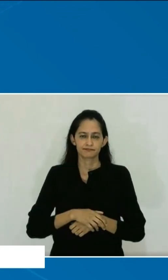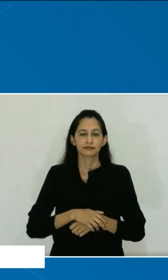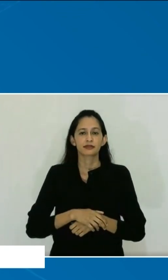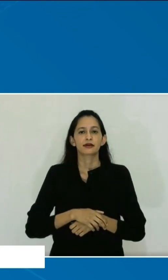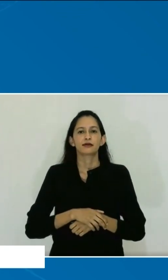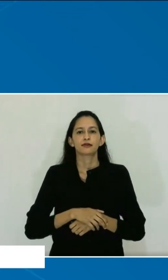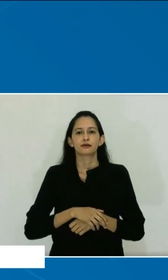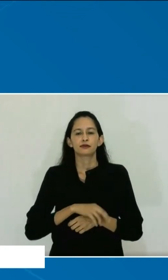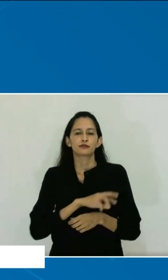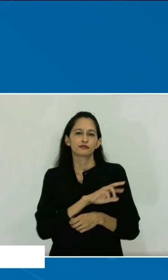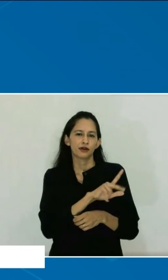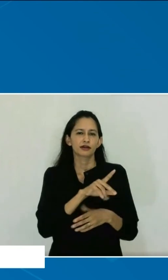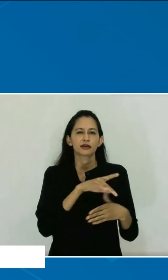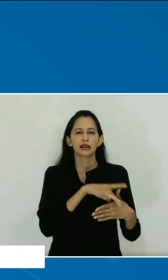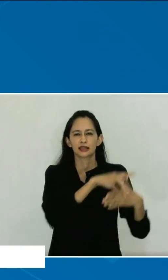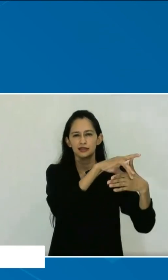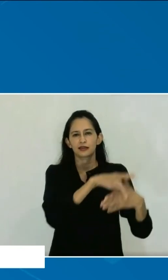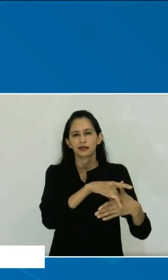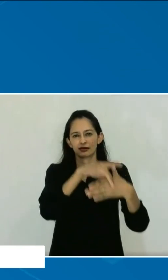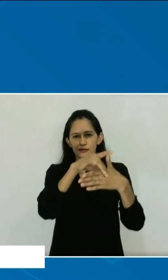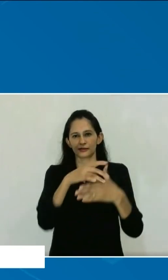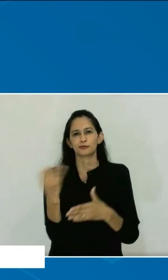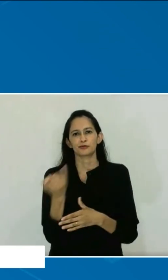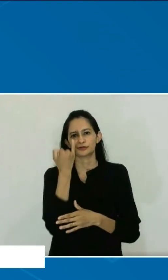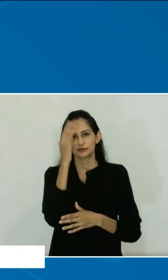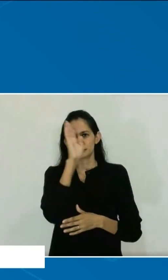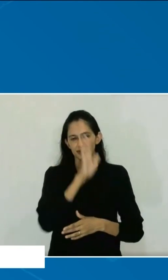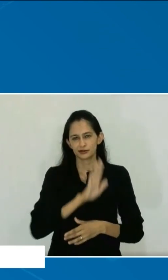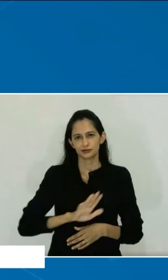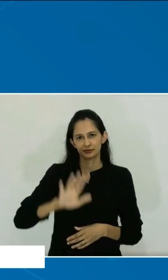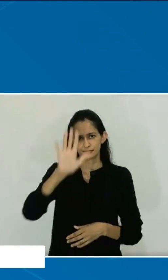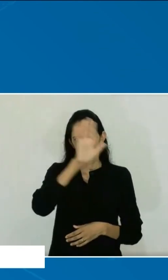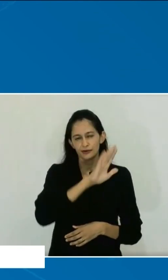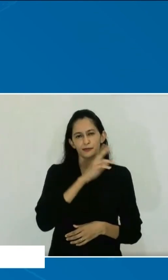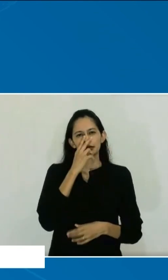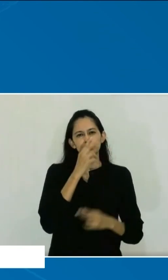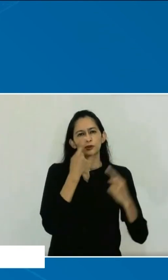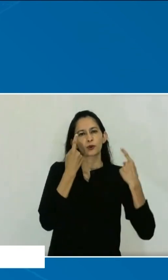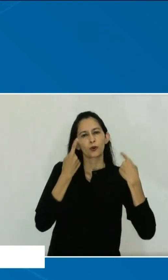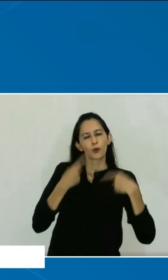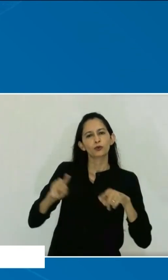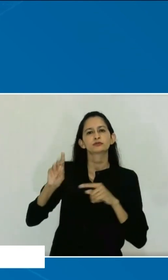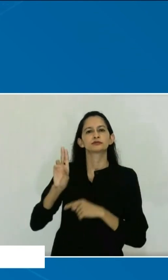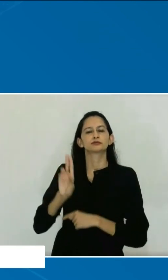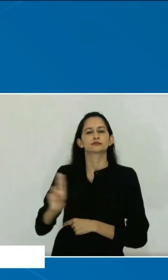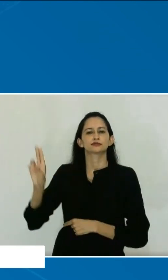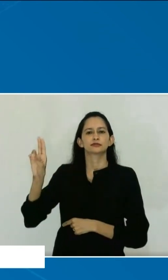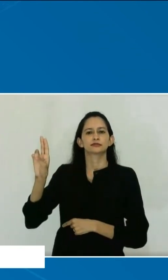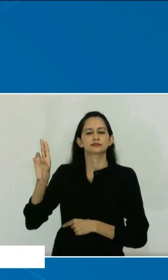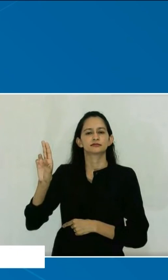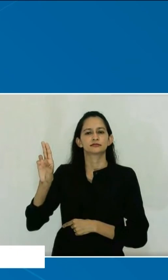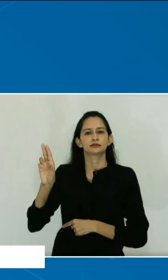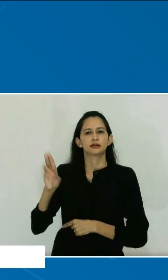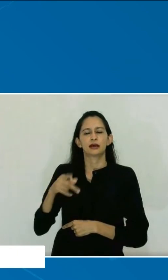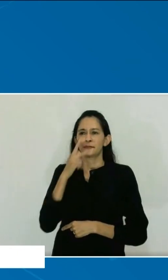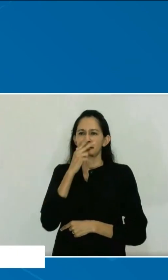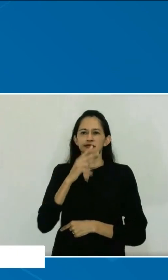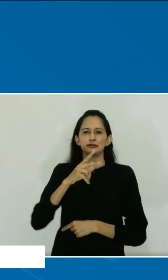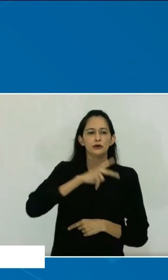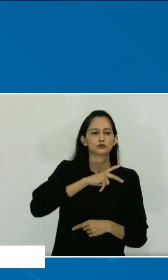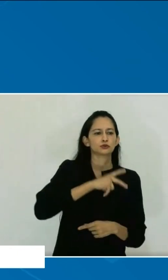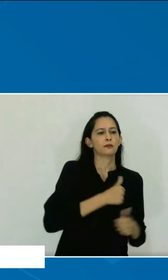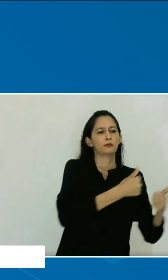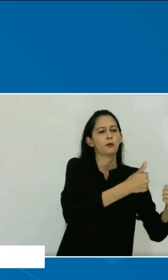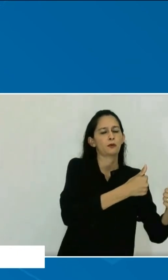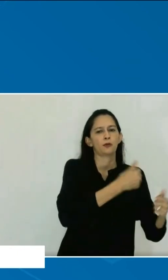de lideranças importantes do país, no sentido de desconstruir tudo aquilo que é público, que o bom é o privado. O